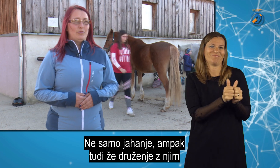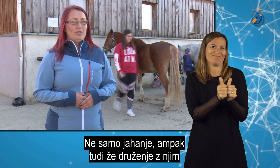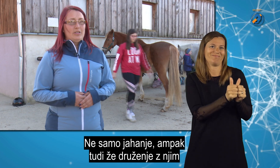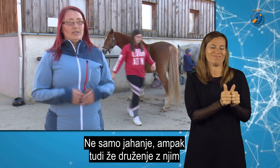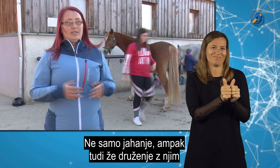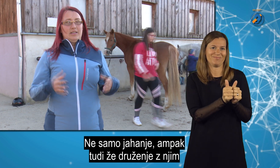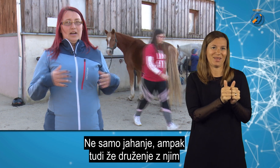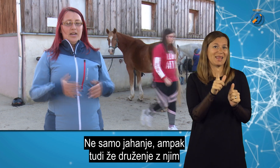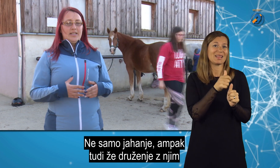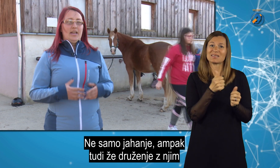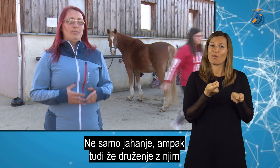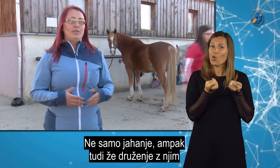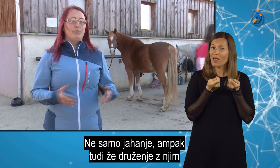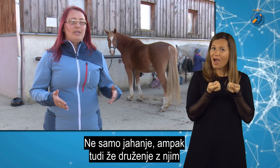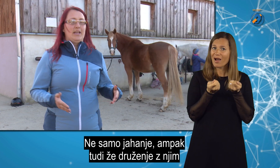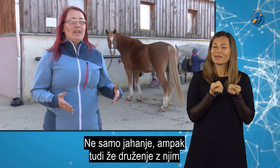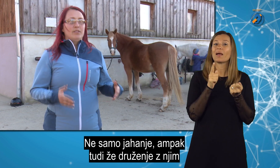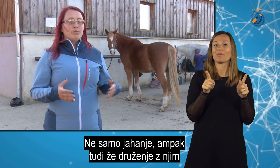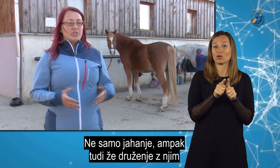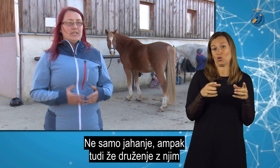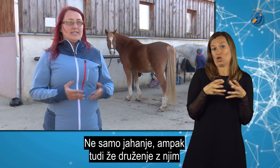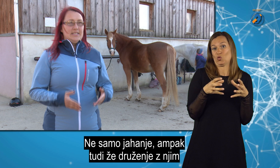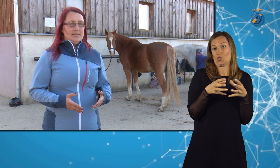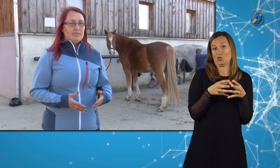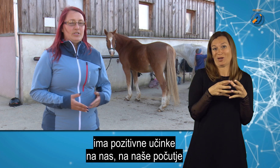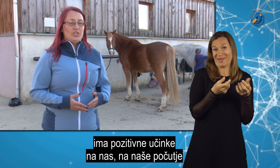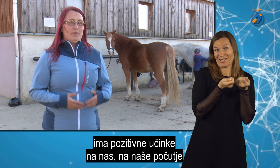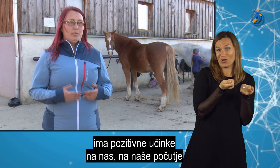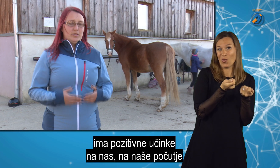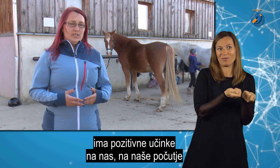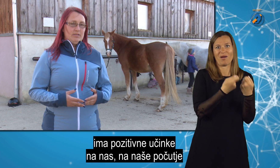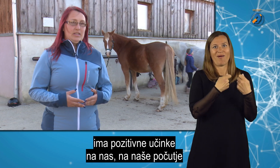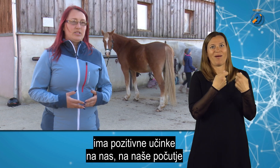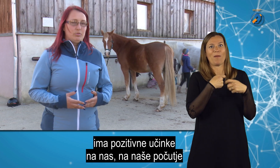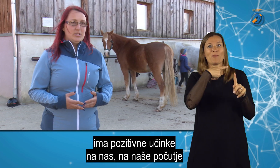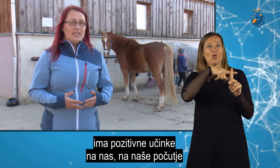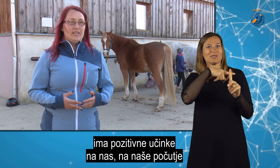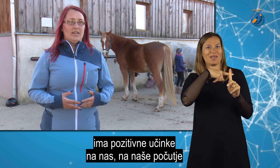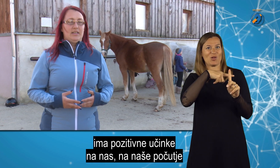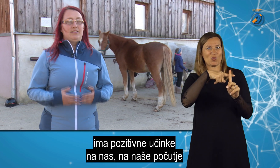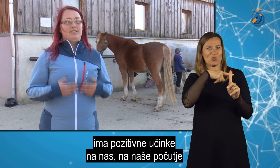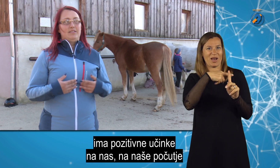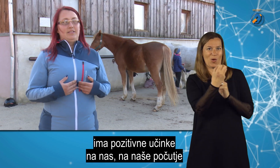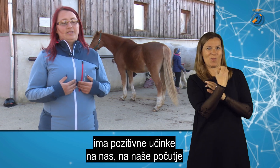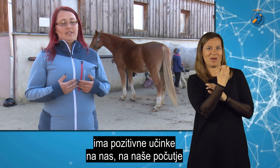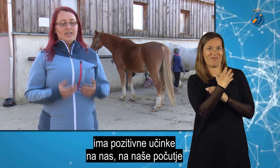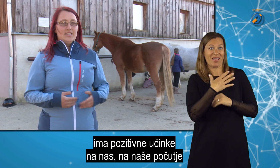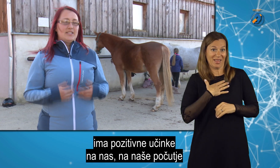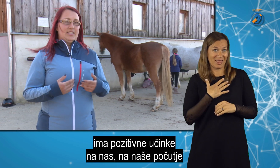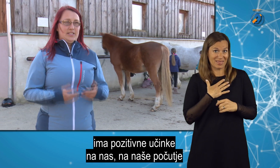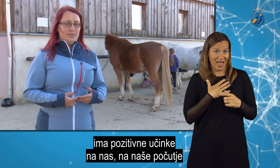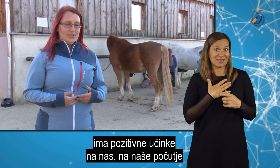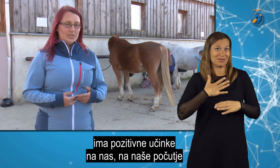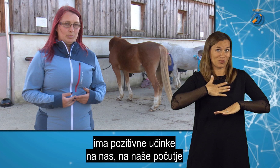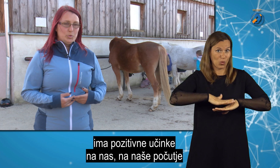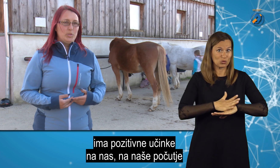ne samo jahanje, ampak tudi druženje z njim že ima pozitivne lastnosti na nas,